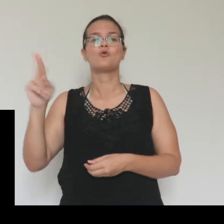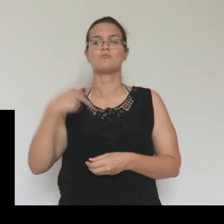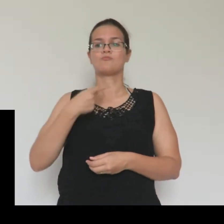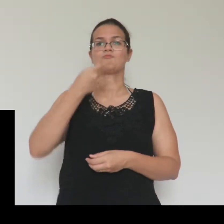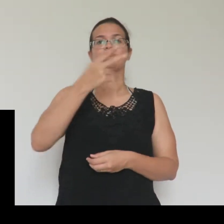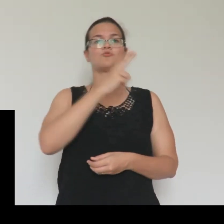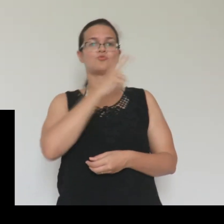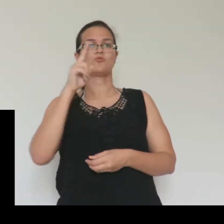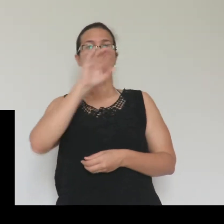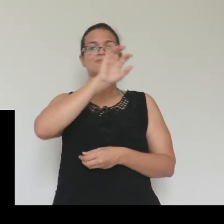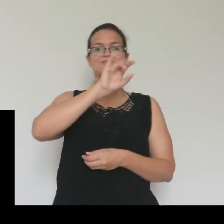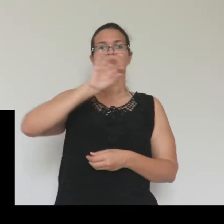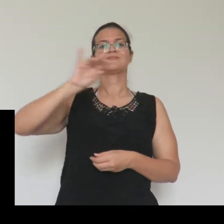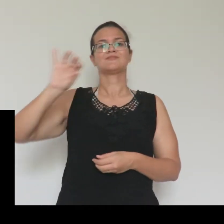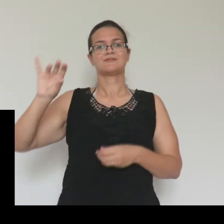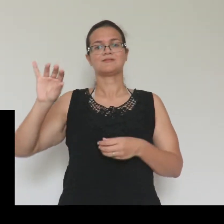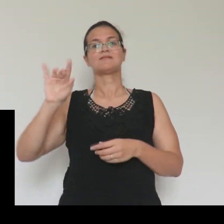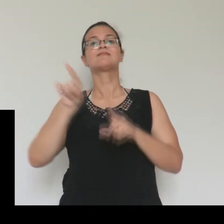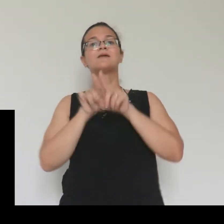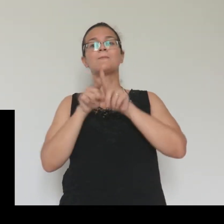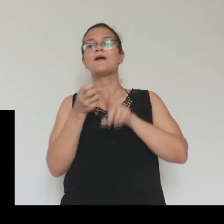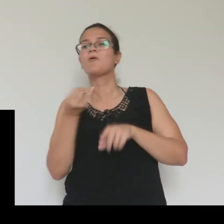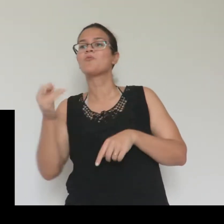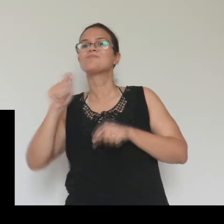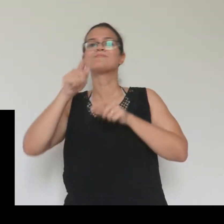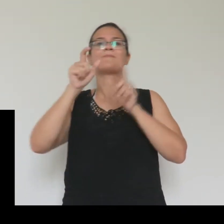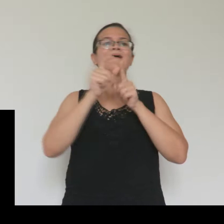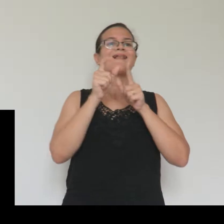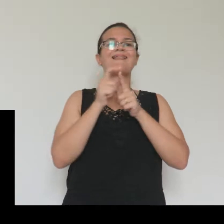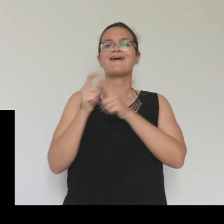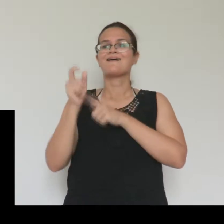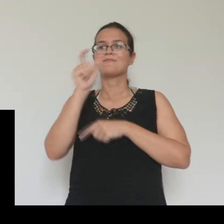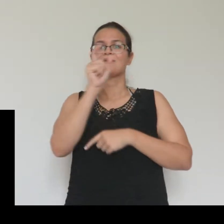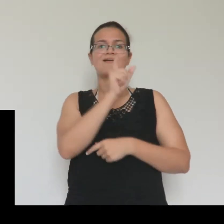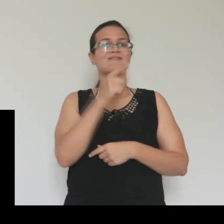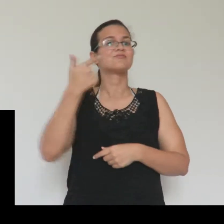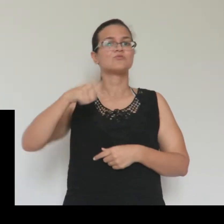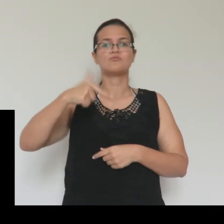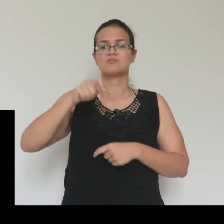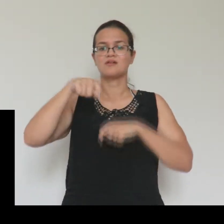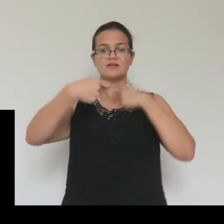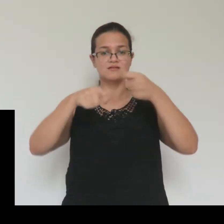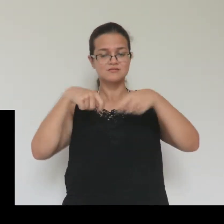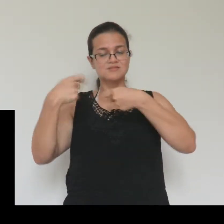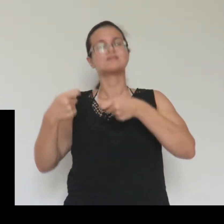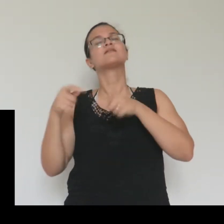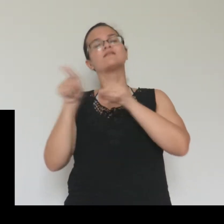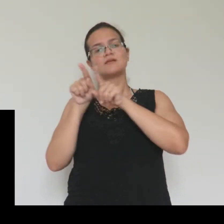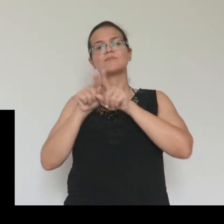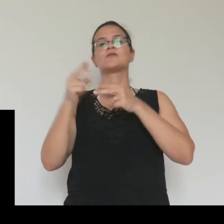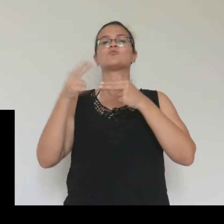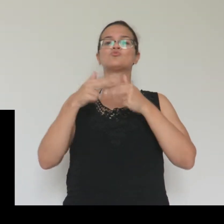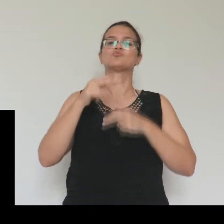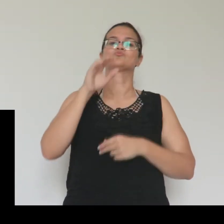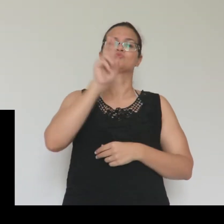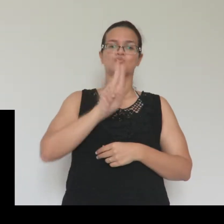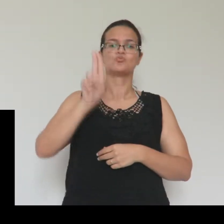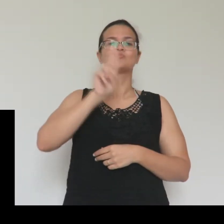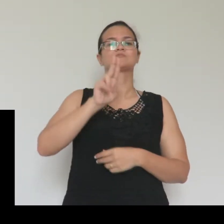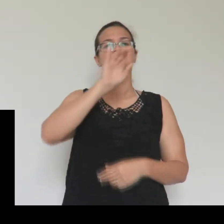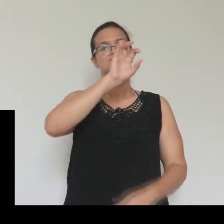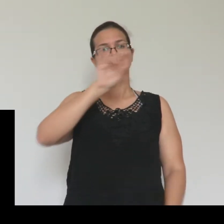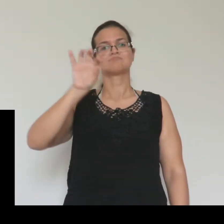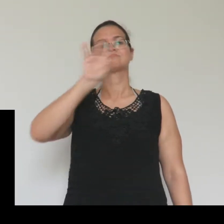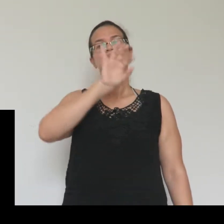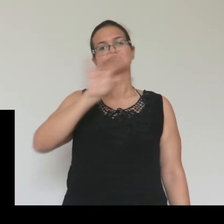nome, digitar o seu nome, e alguns sinais que não tem, algumas palavras que não tem sinal, ele utiliza também a soletração,